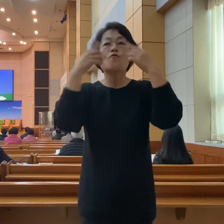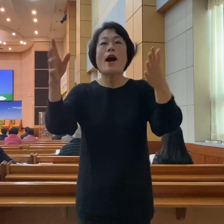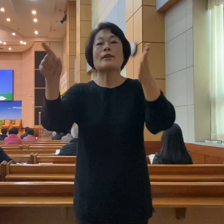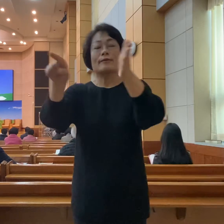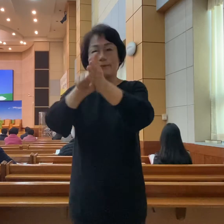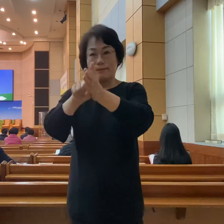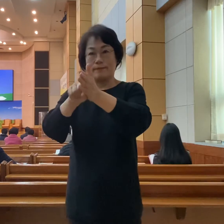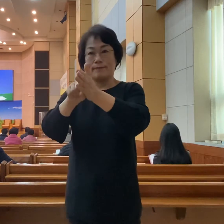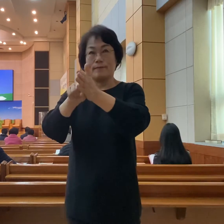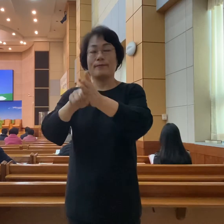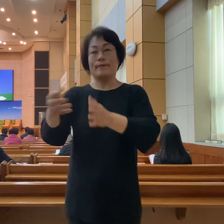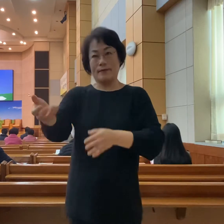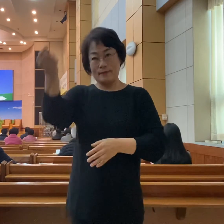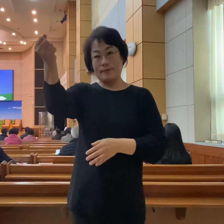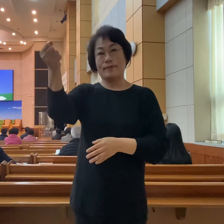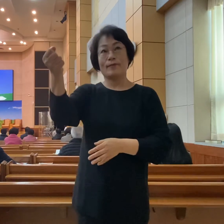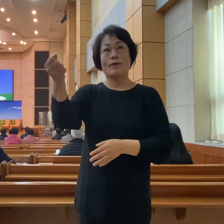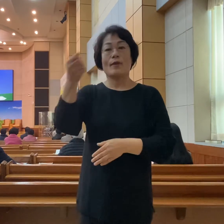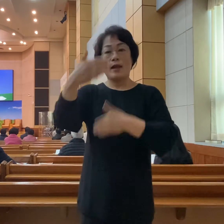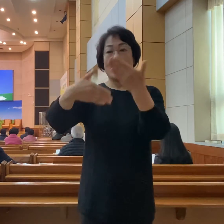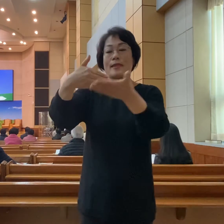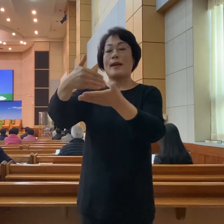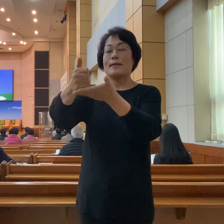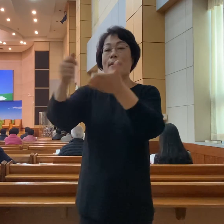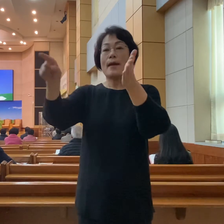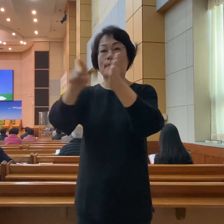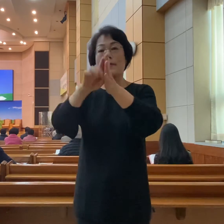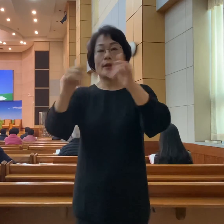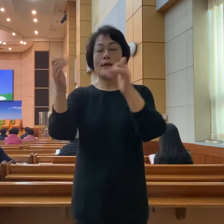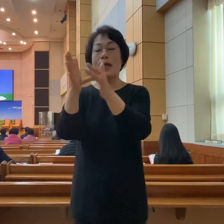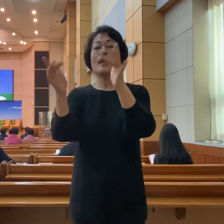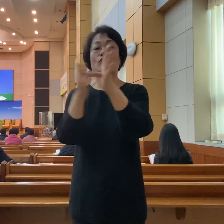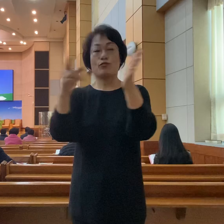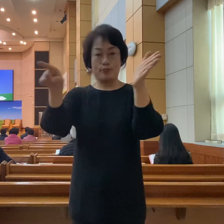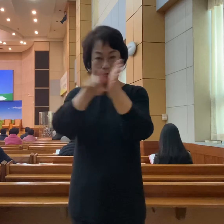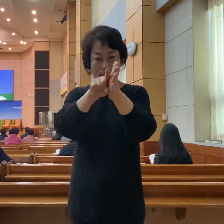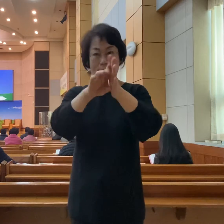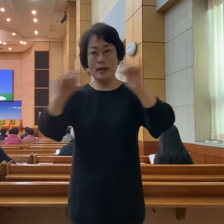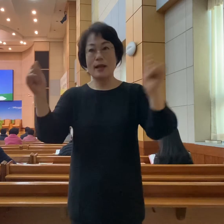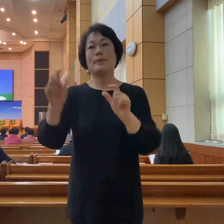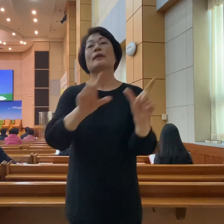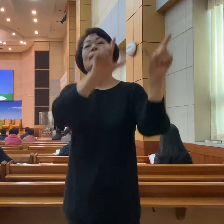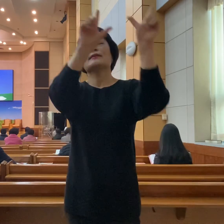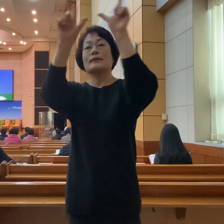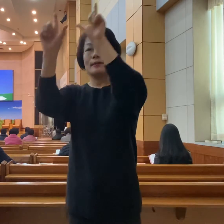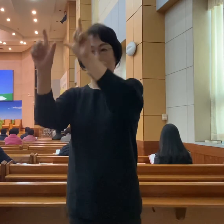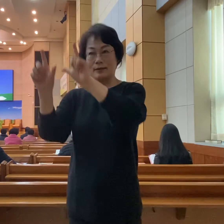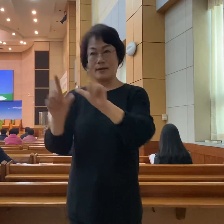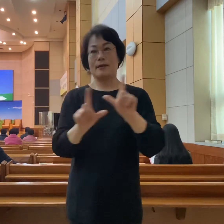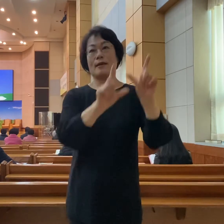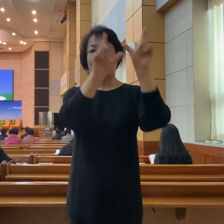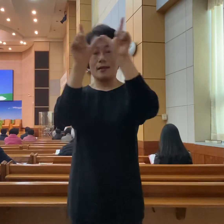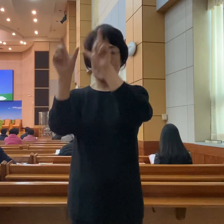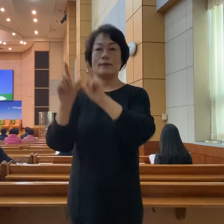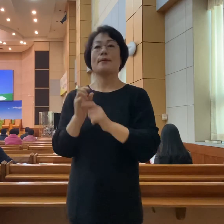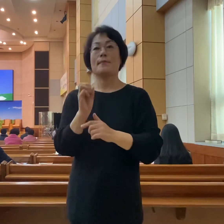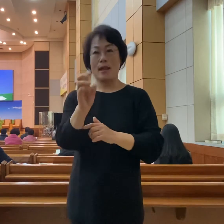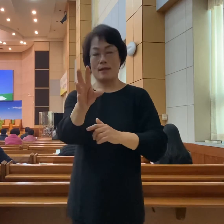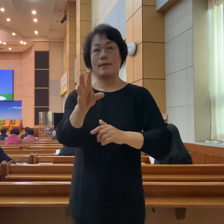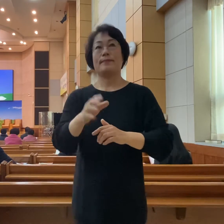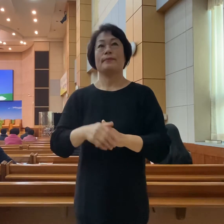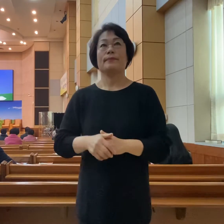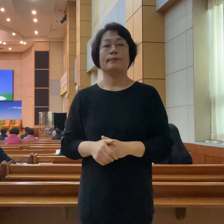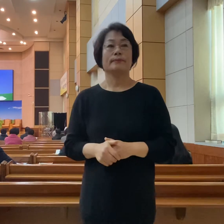이제 이걸 가지고 하나님의 백성, 예수님을 믿는 사람이 살아가는 자라는 것을 말씀하는